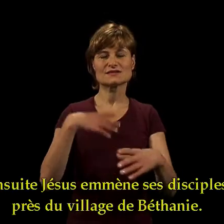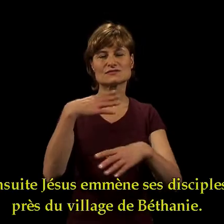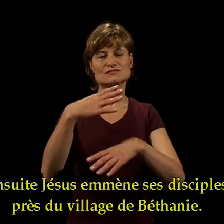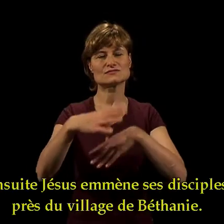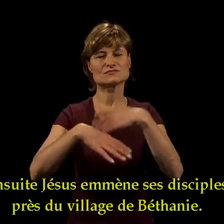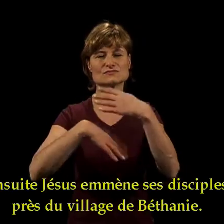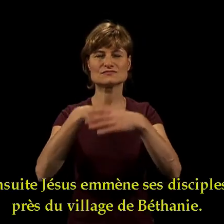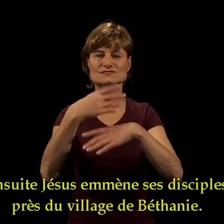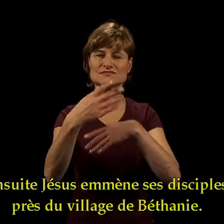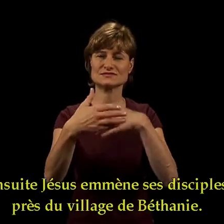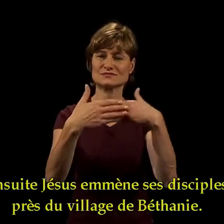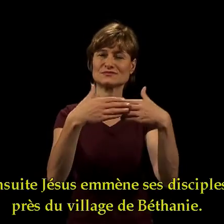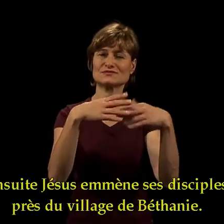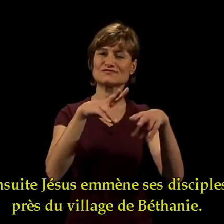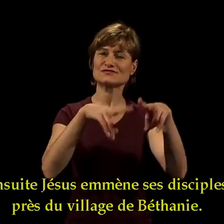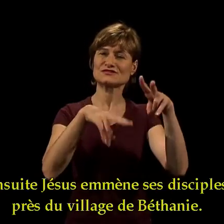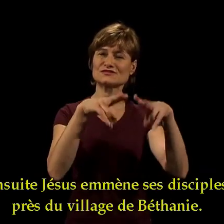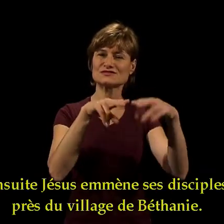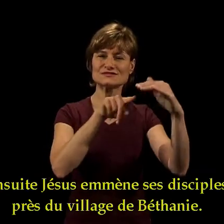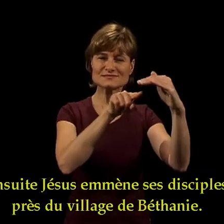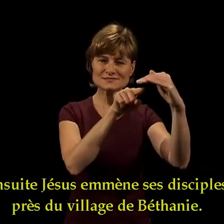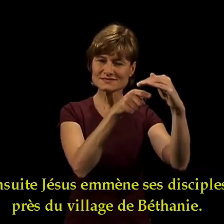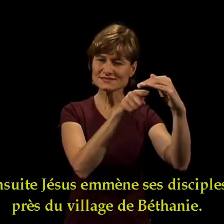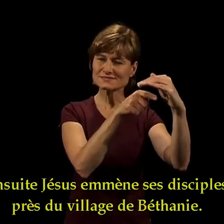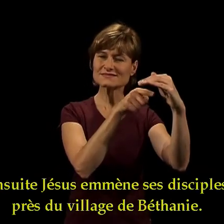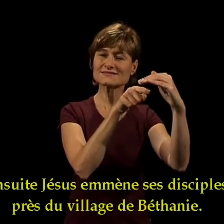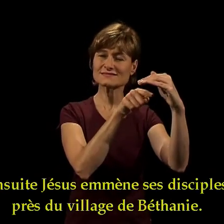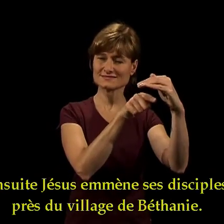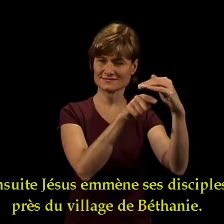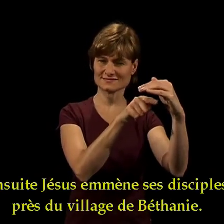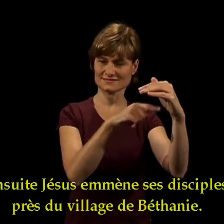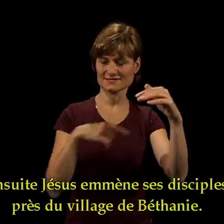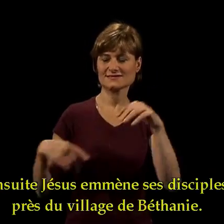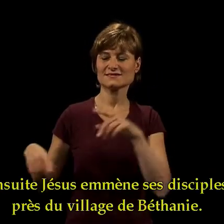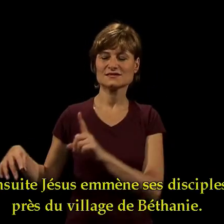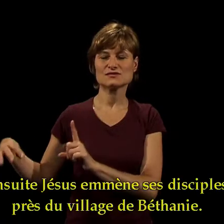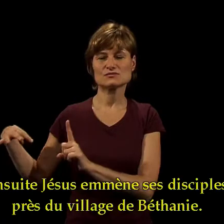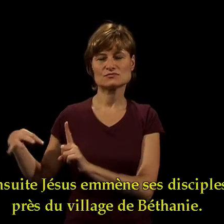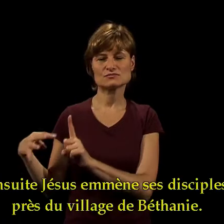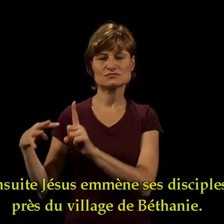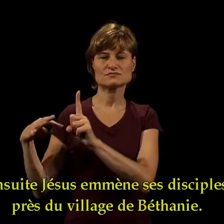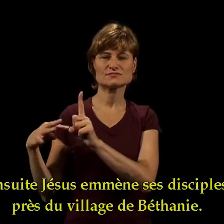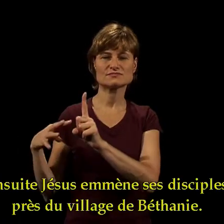Ensuite, Jésus emmène ses disciples près du village de Bétanie.